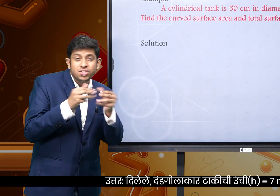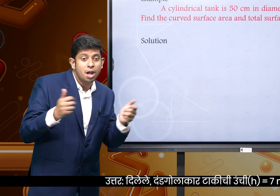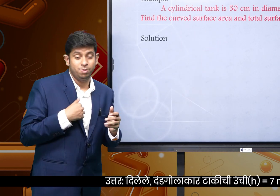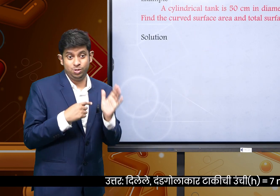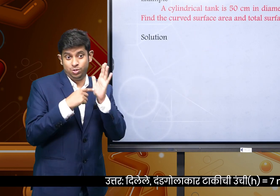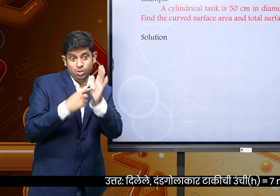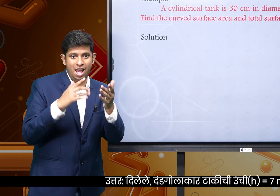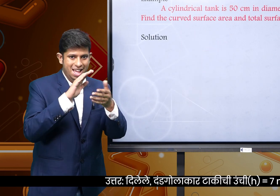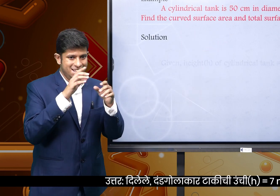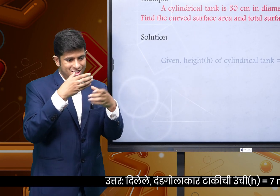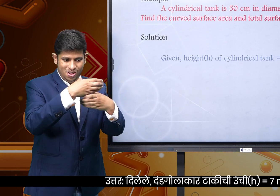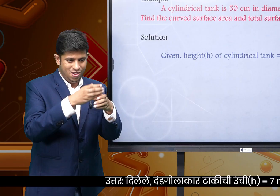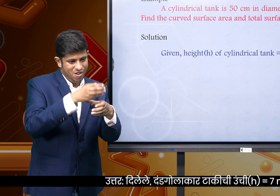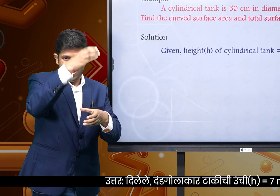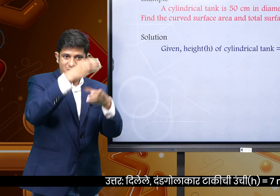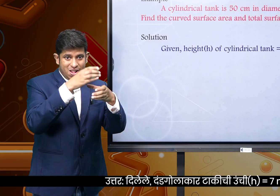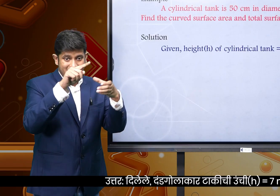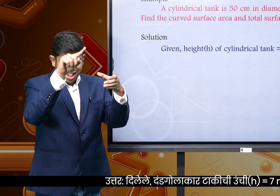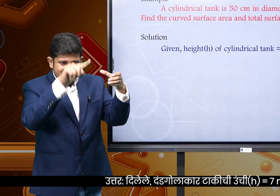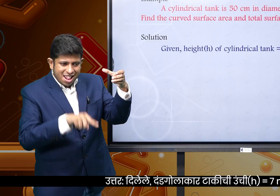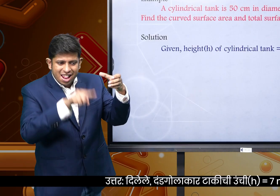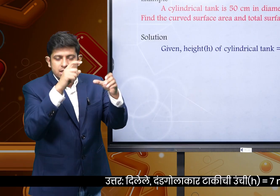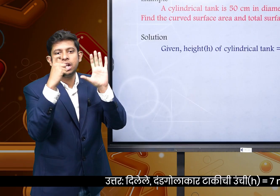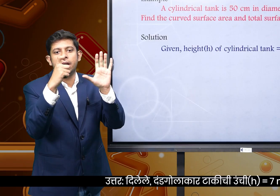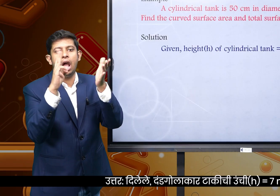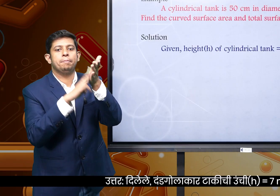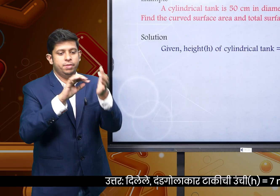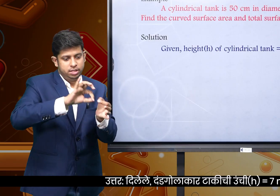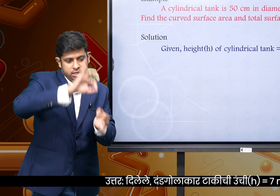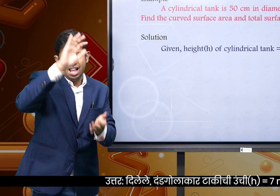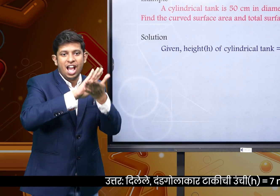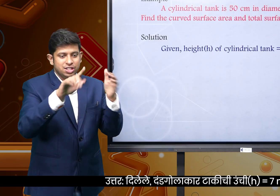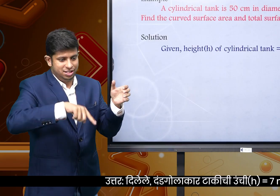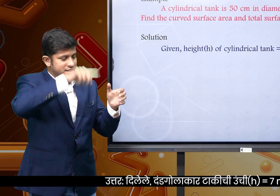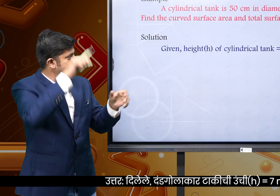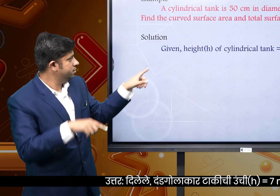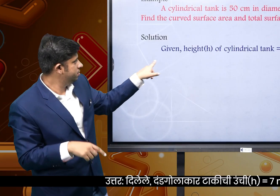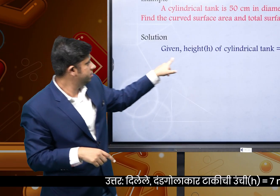उत्तर: दिलेले दंडगोलाकार टाकीची उंची h बरोबर 7 मीटर